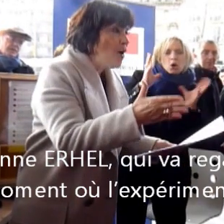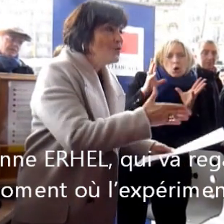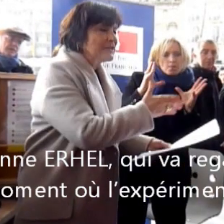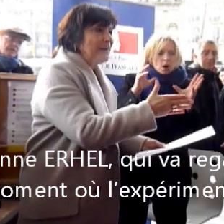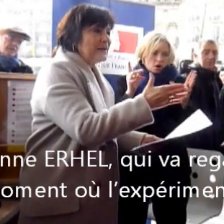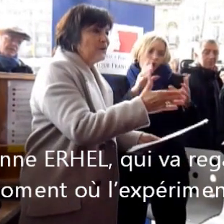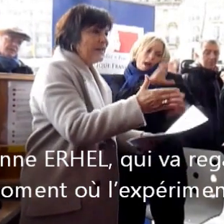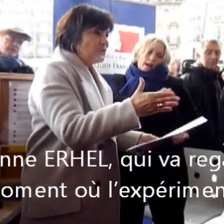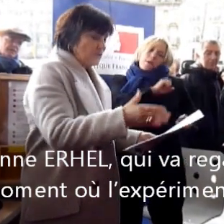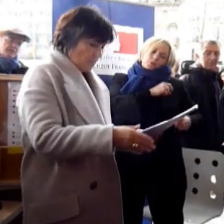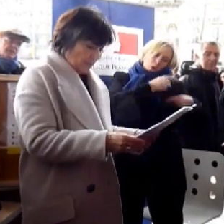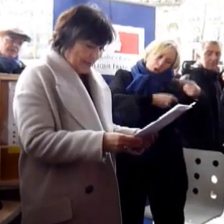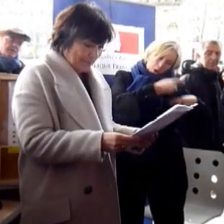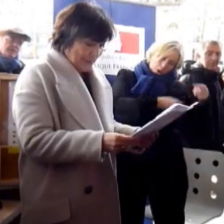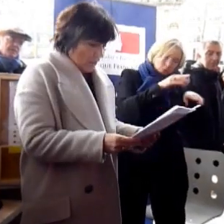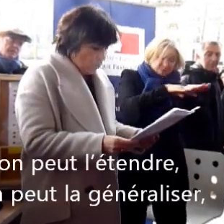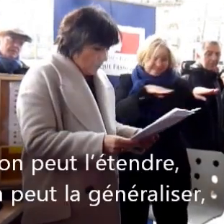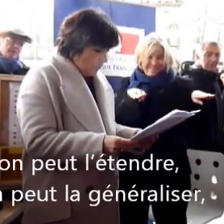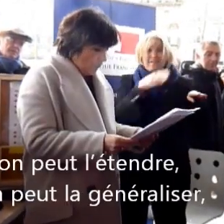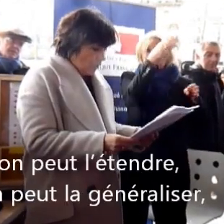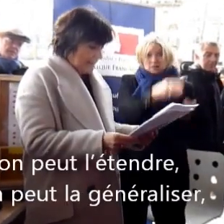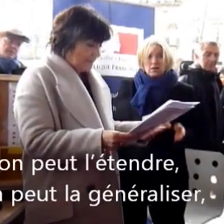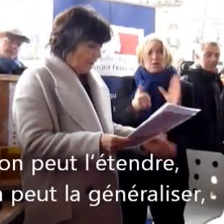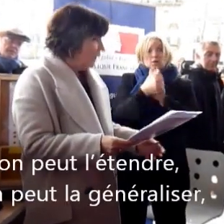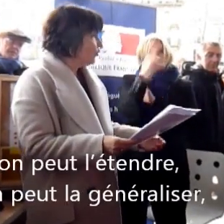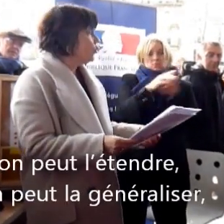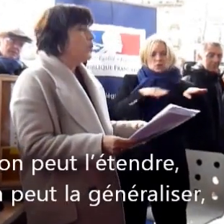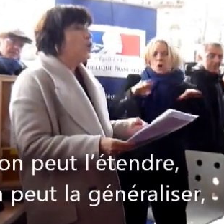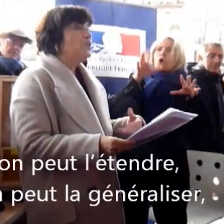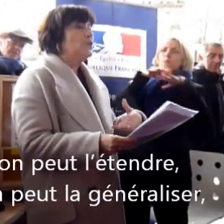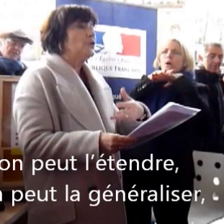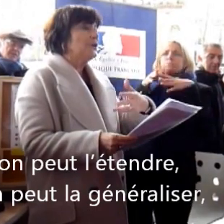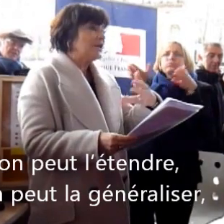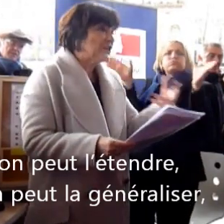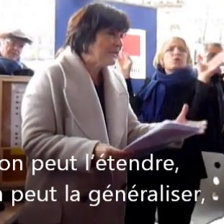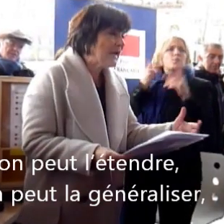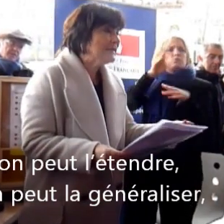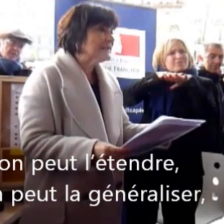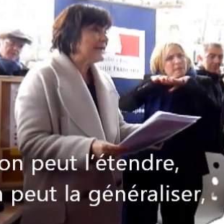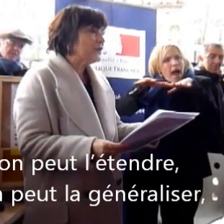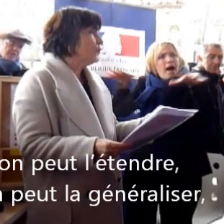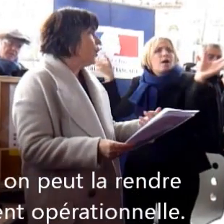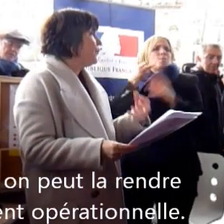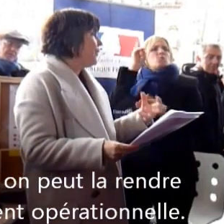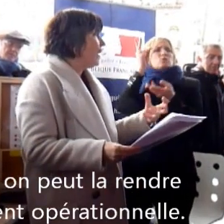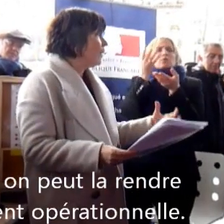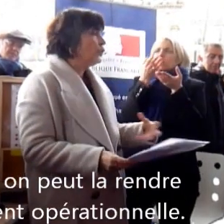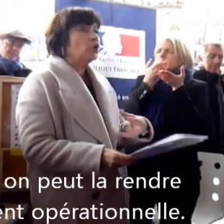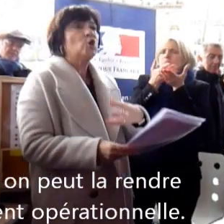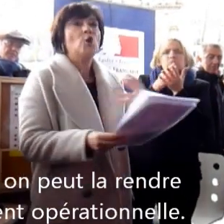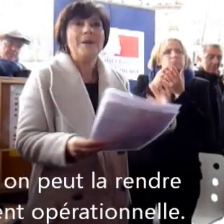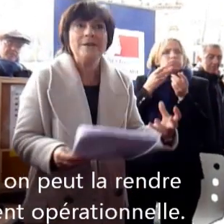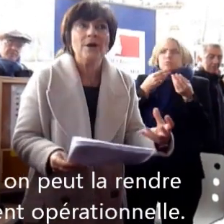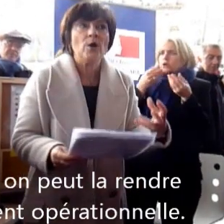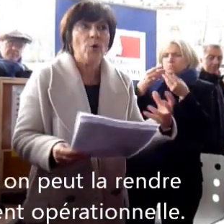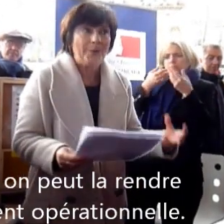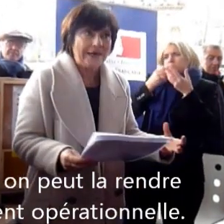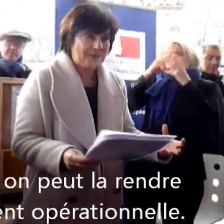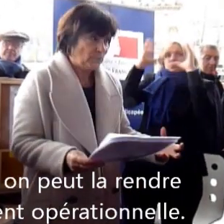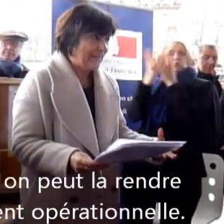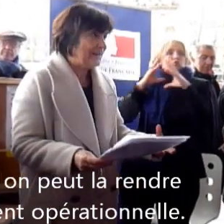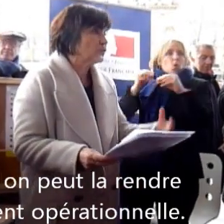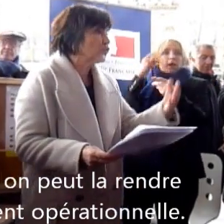même moment où l'expérimentation se fait, comment on peut l'étendre, comment on peut la généraliser, comment on peut la rendre